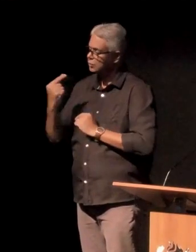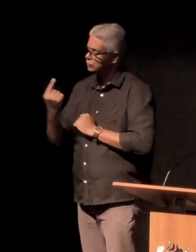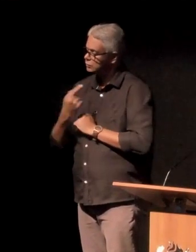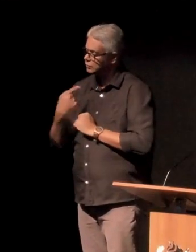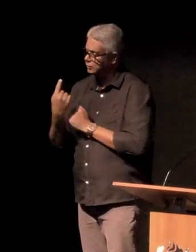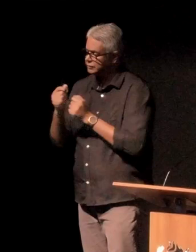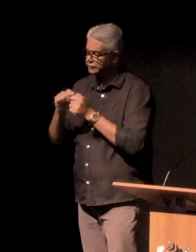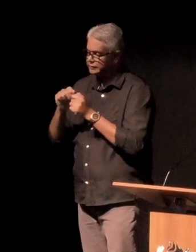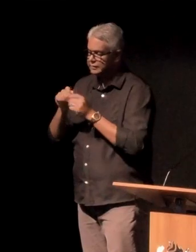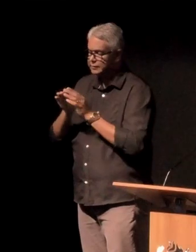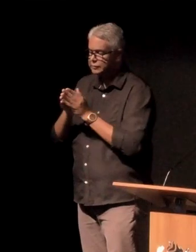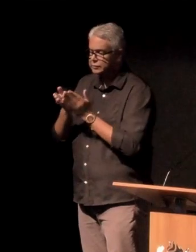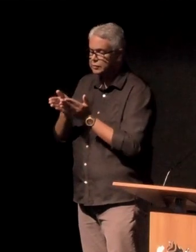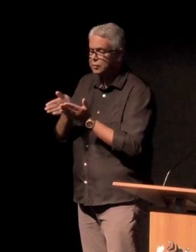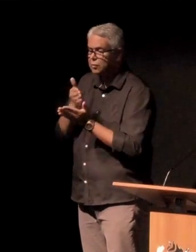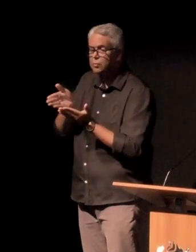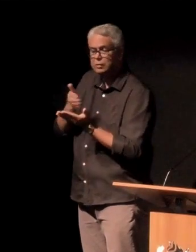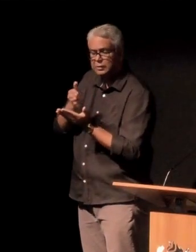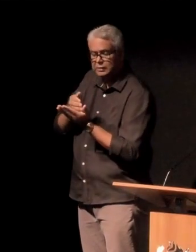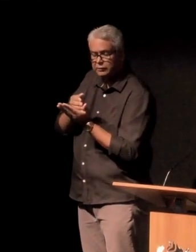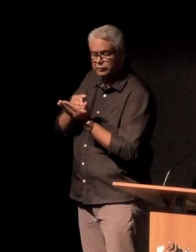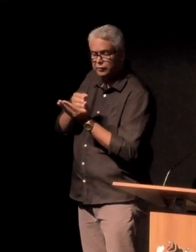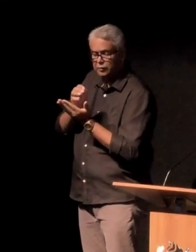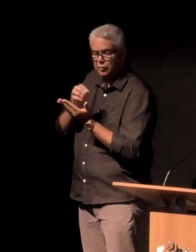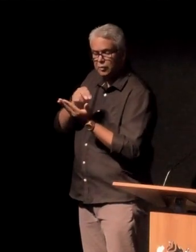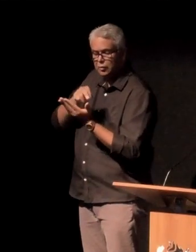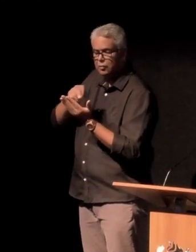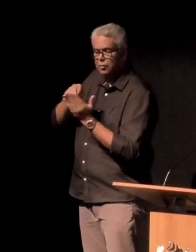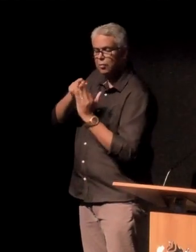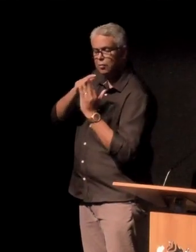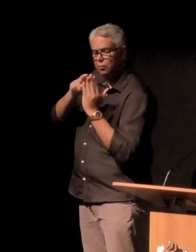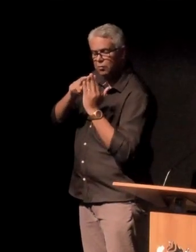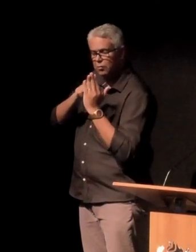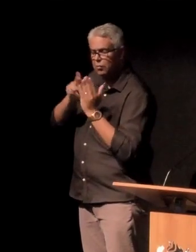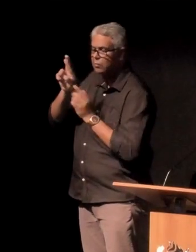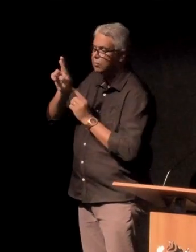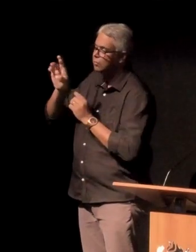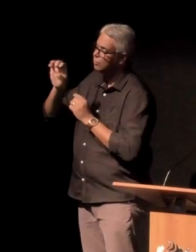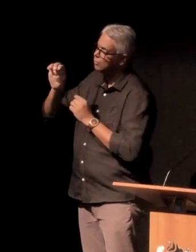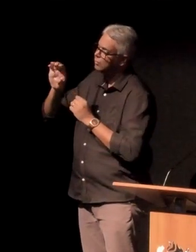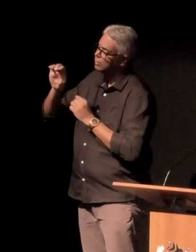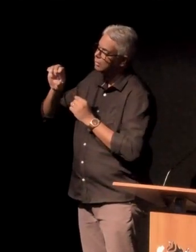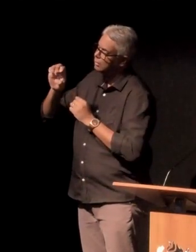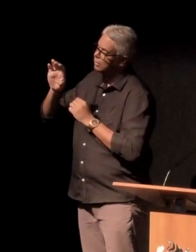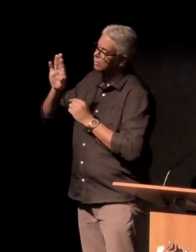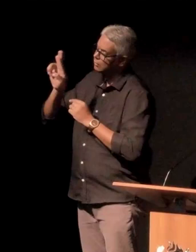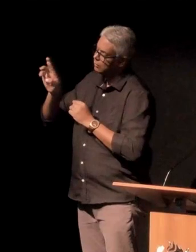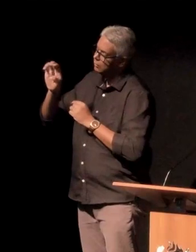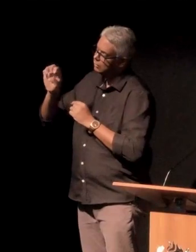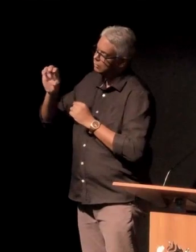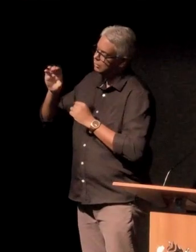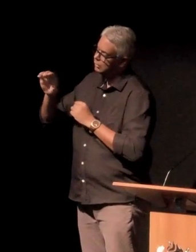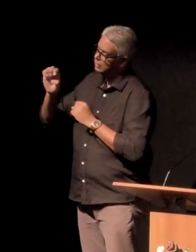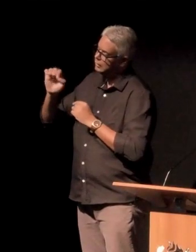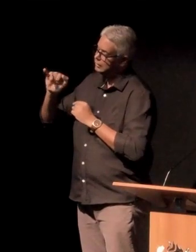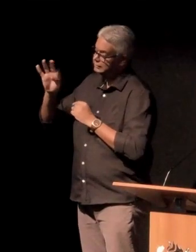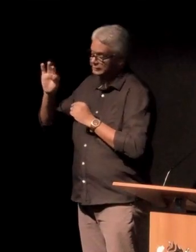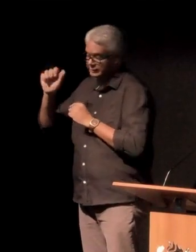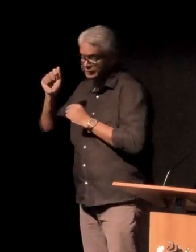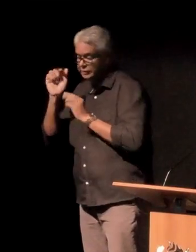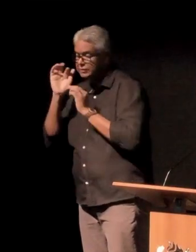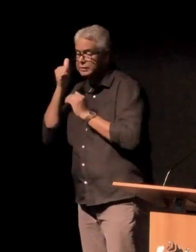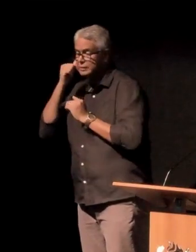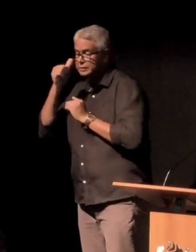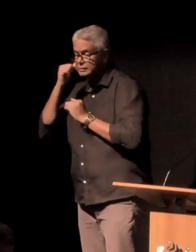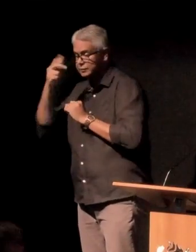dessas três Comunidades a partir das memórias das mulheres das cozinheiro é muito conhecer e tá tem